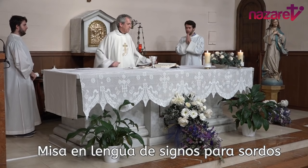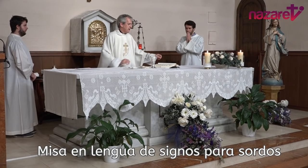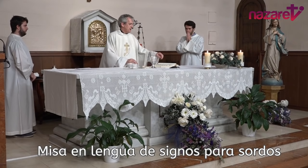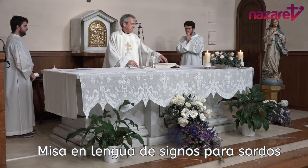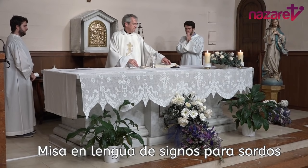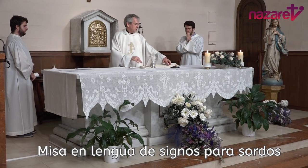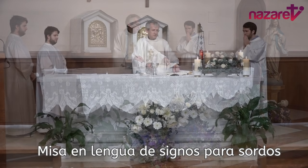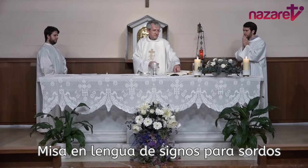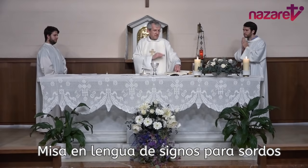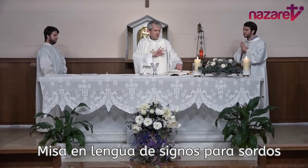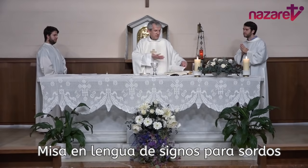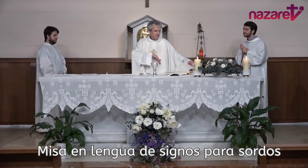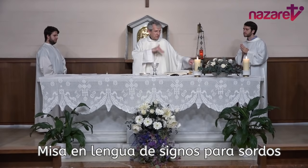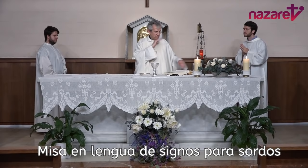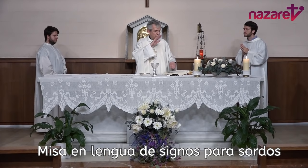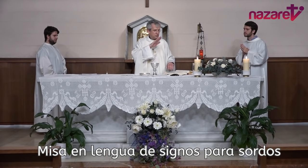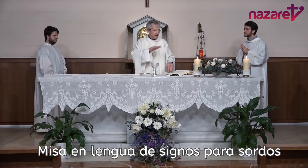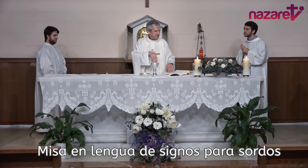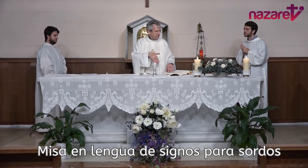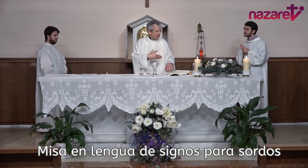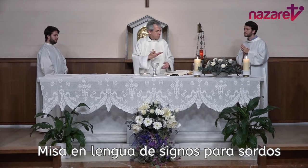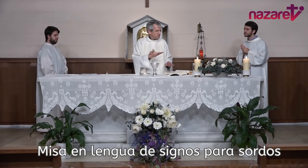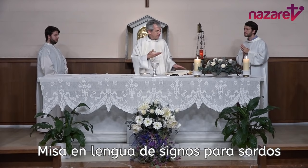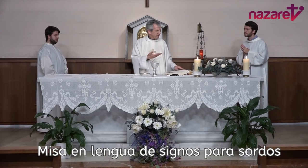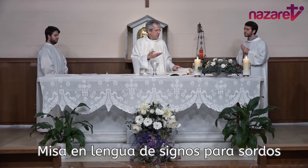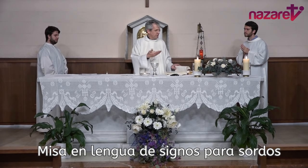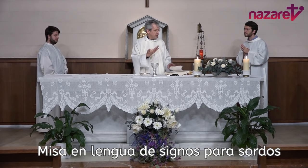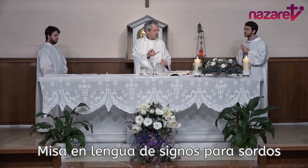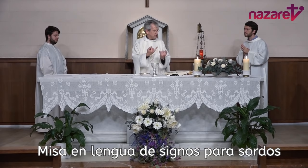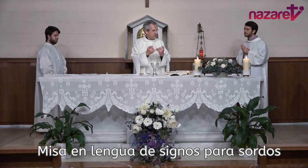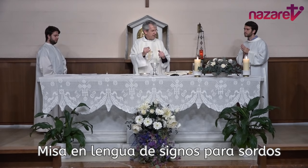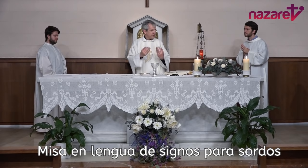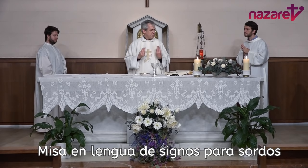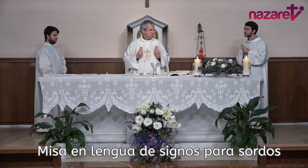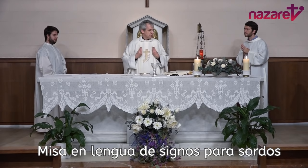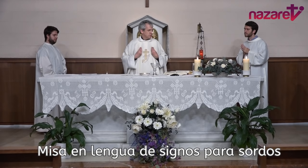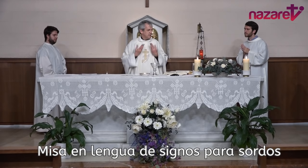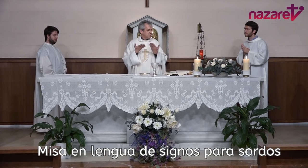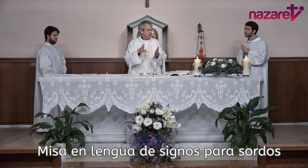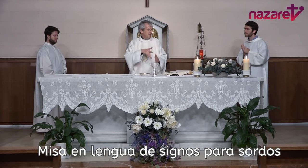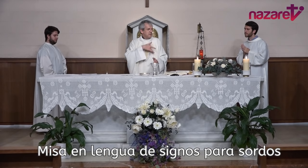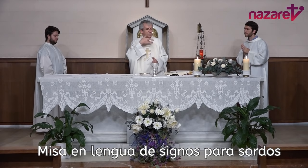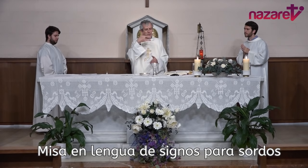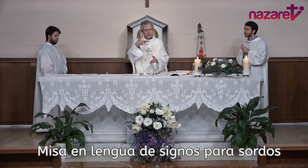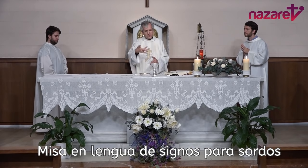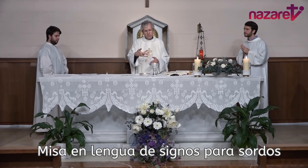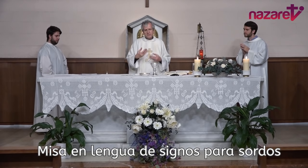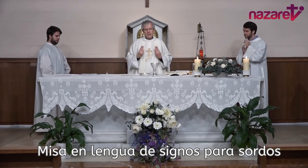mal. Señor, líbranos de todos los males y pecados y concédenos la paz en nuestros días, y ayudados por tu